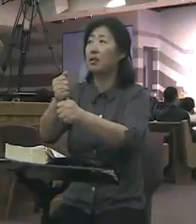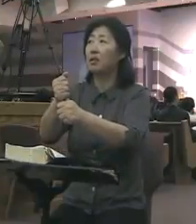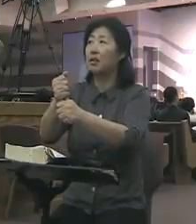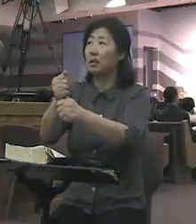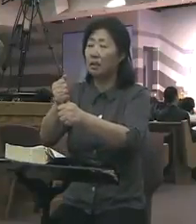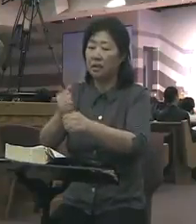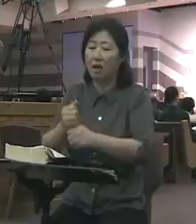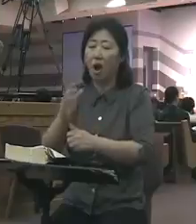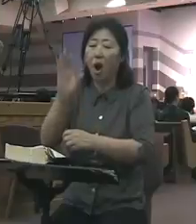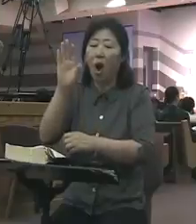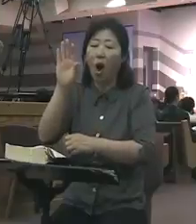언제까지